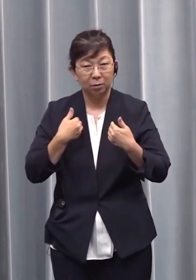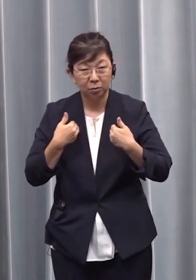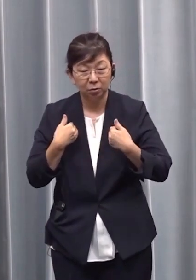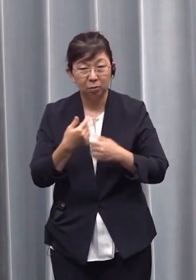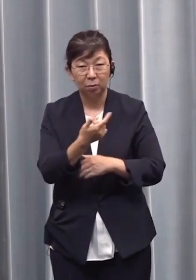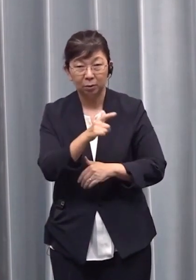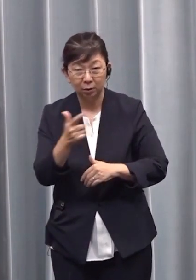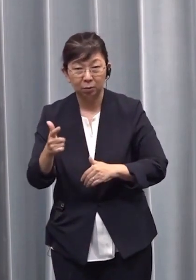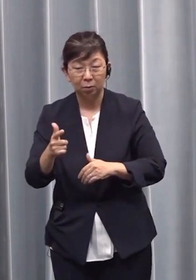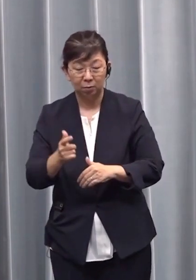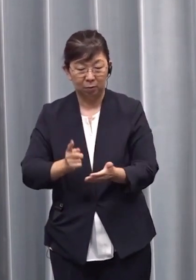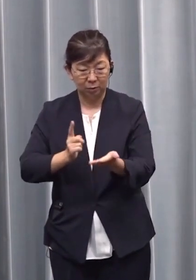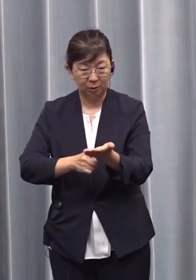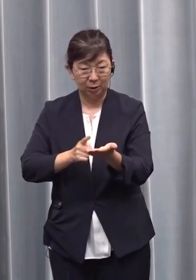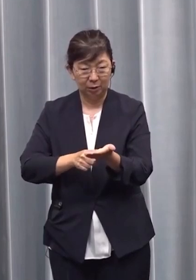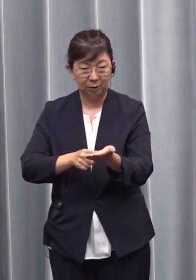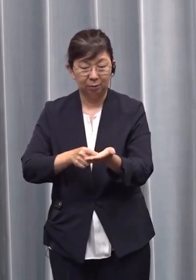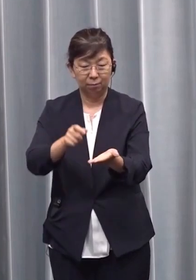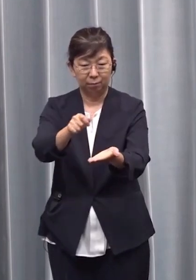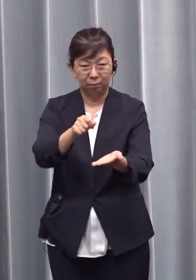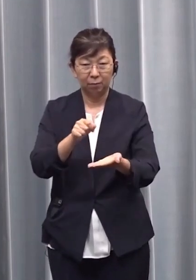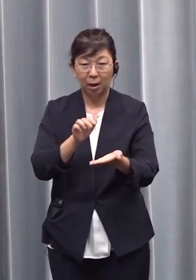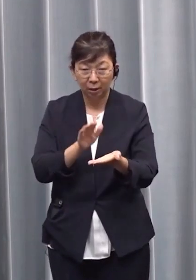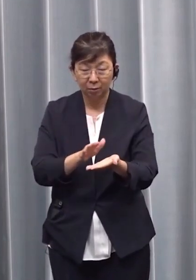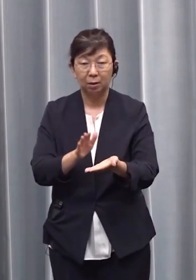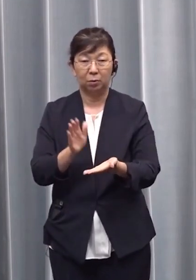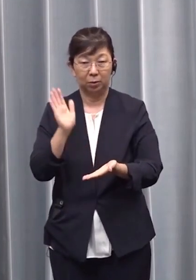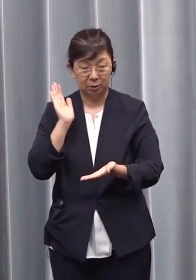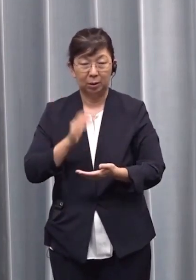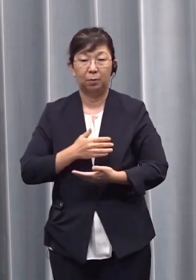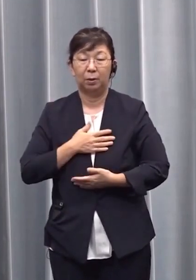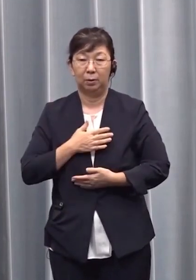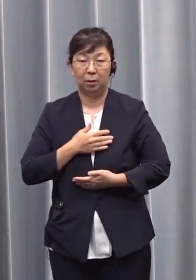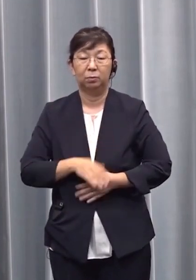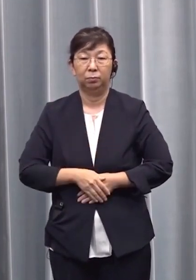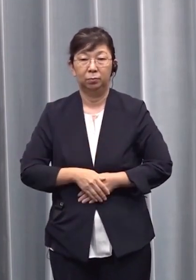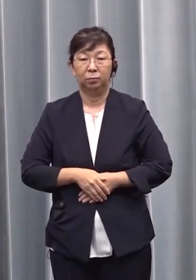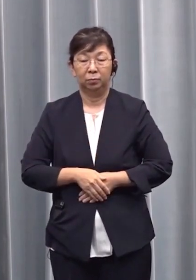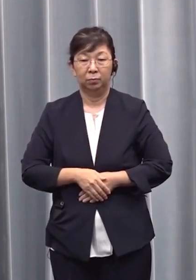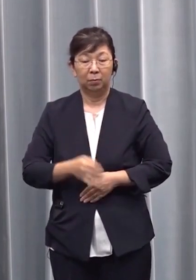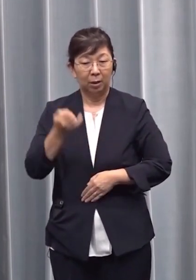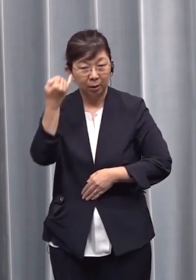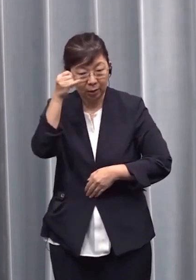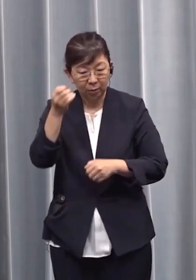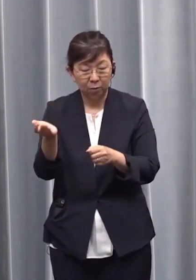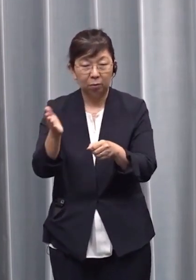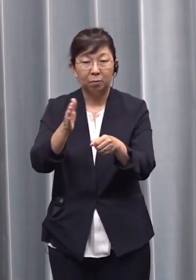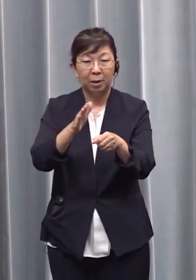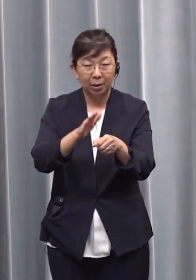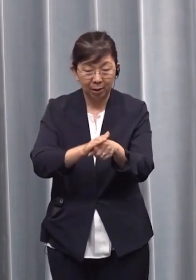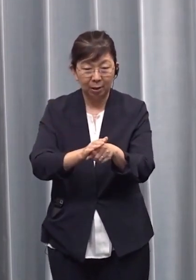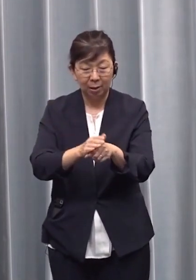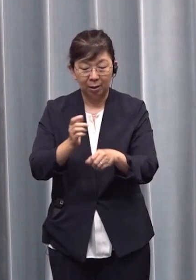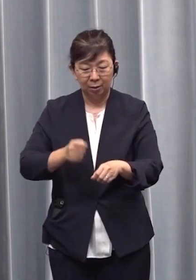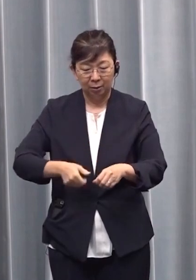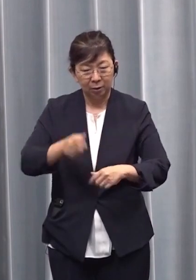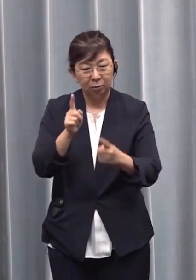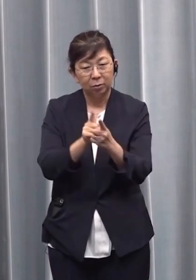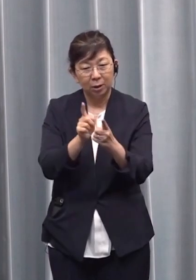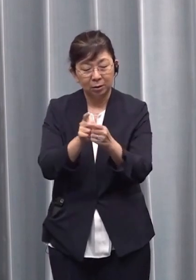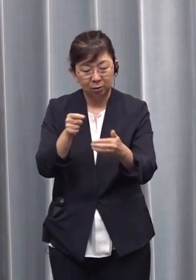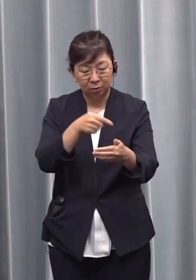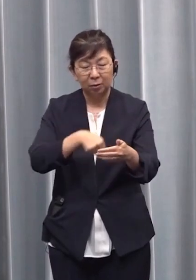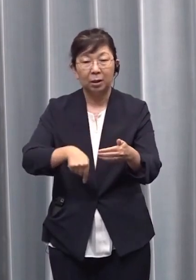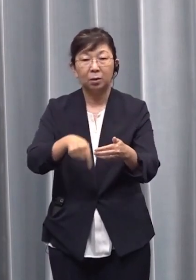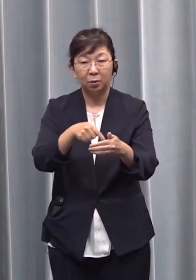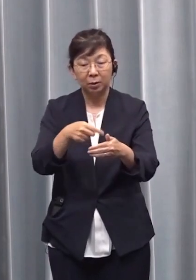についてもご指摘をいただいたと聞いています。このような指摘を踏まえ、緊急対策パッケージには性犯罪